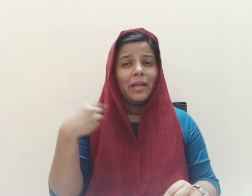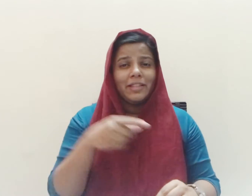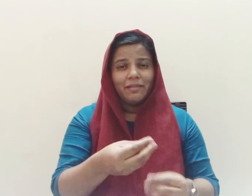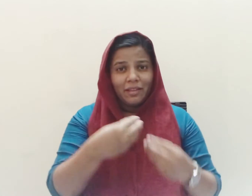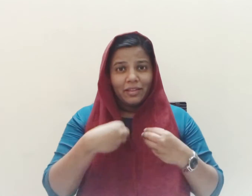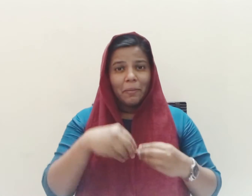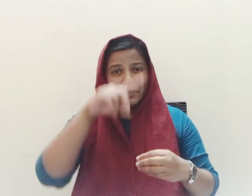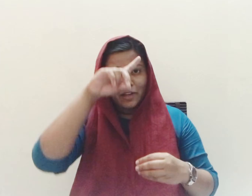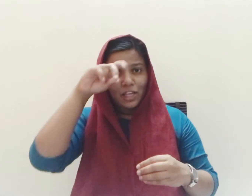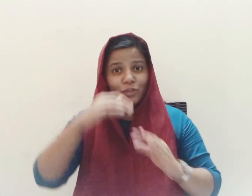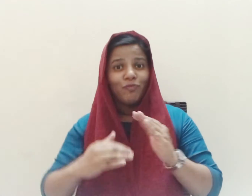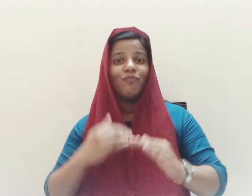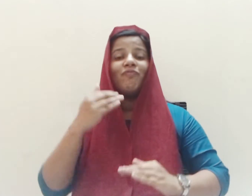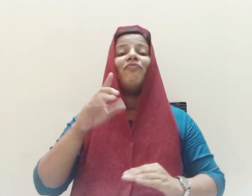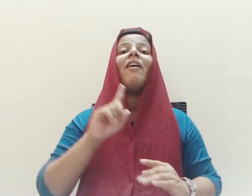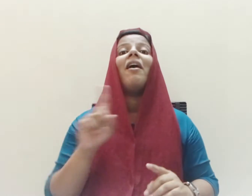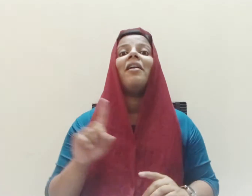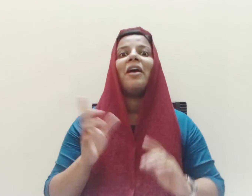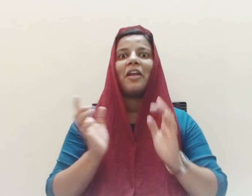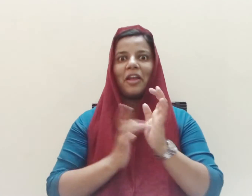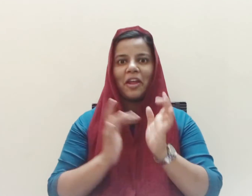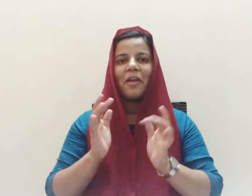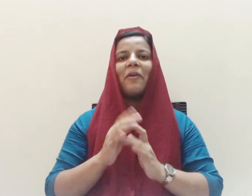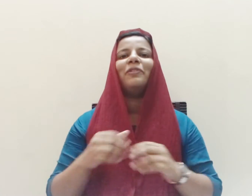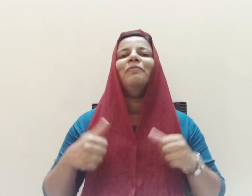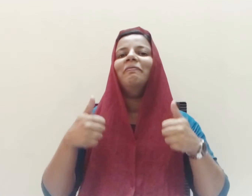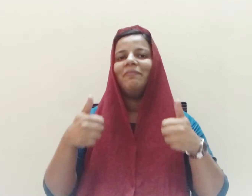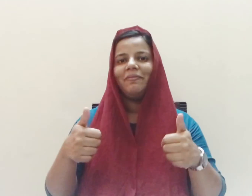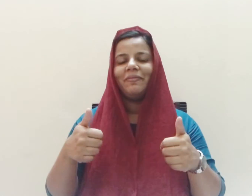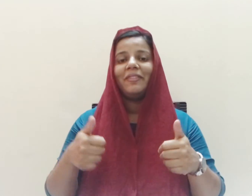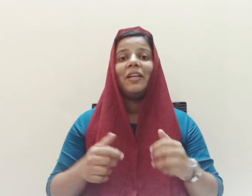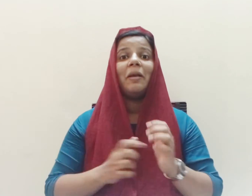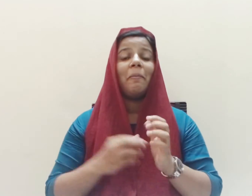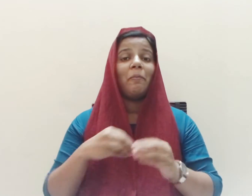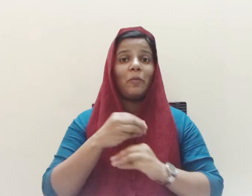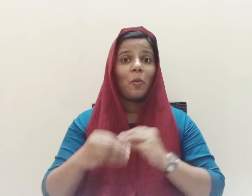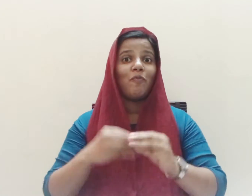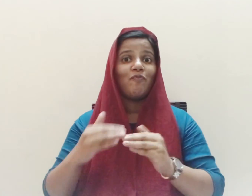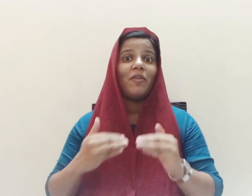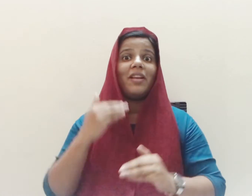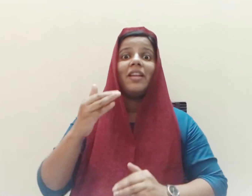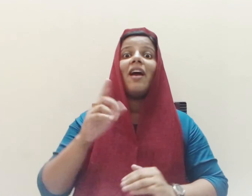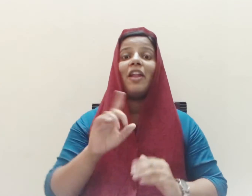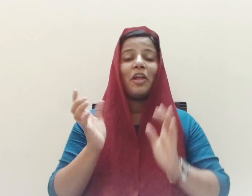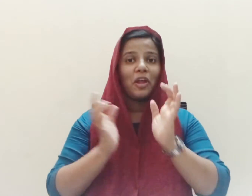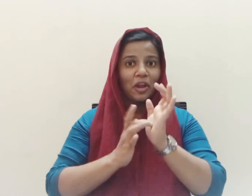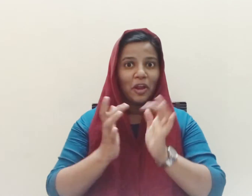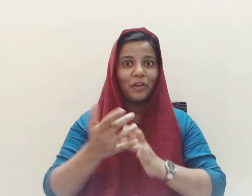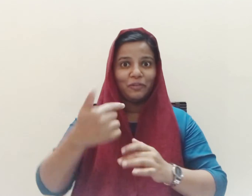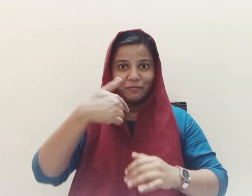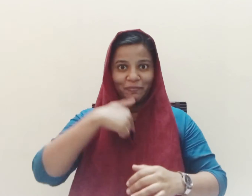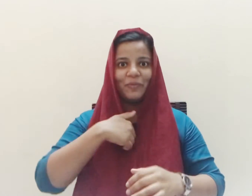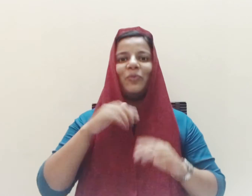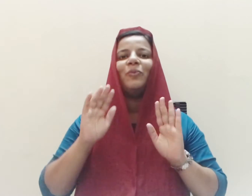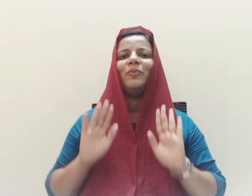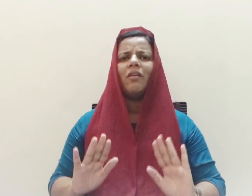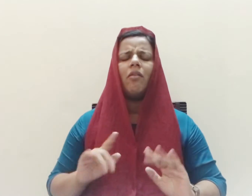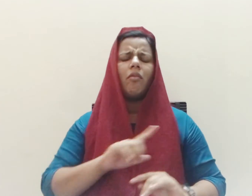എന്നിലുള്ളവൻ നിന്നിലുള്ളവനേക്കാൾ വലിയവൻ. ആ പ്രശ്നത്തിൻ്റെ പിറകിലുള്ളവനേക്കാൾ വലിയവൻ എൻ്റെ അകത്തുണ്ട്. അതുകൊണ്ട് ഒന്നും